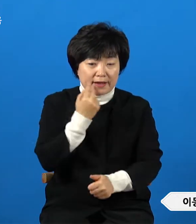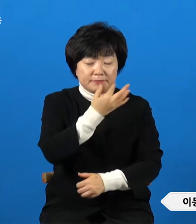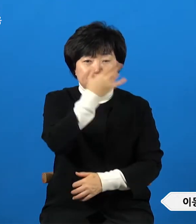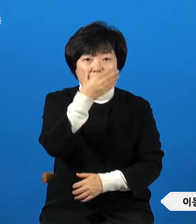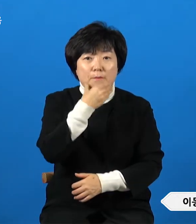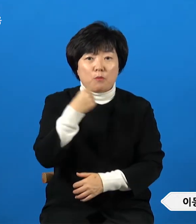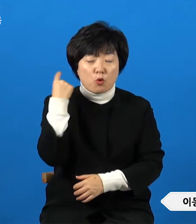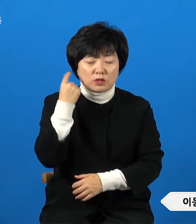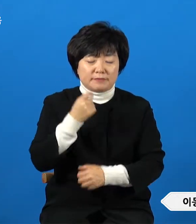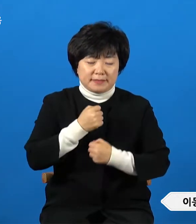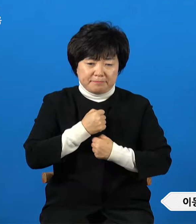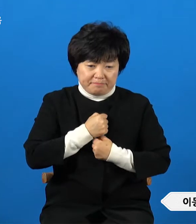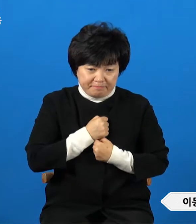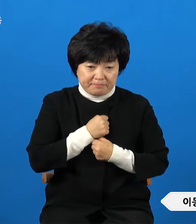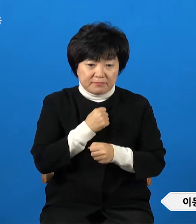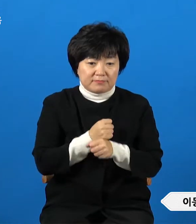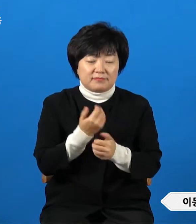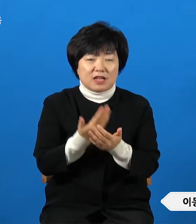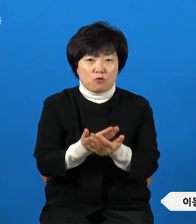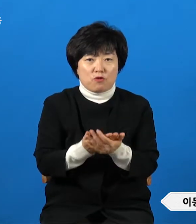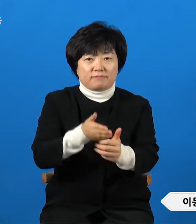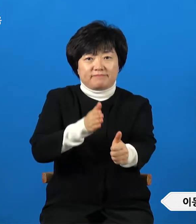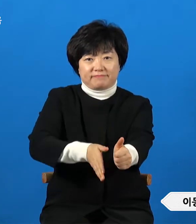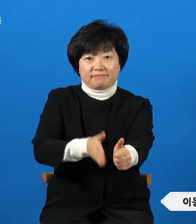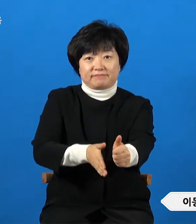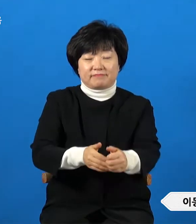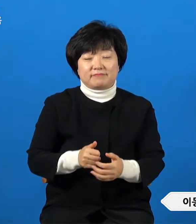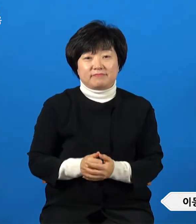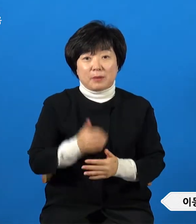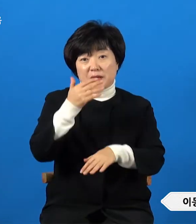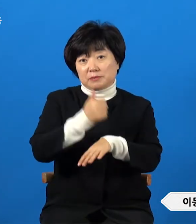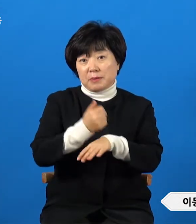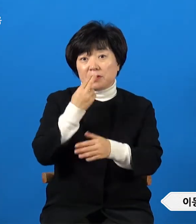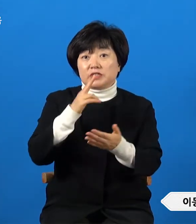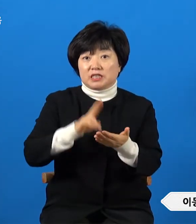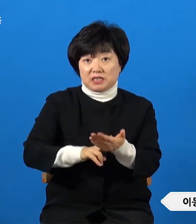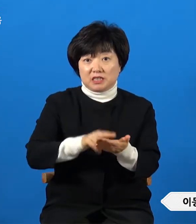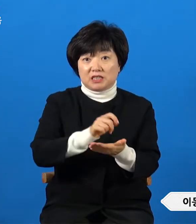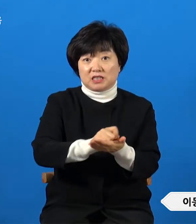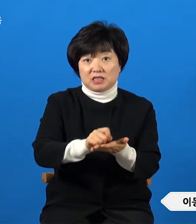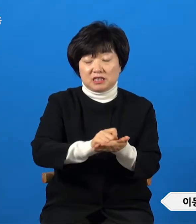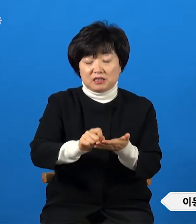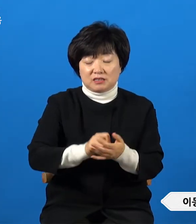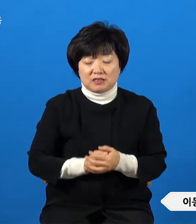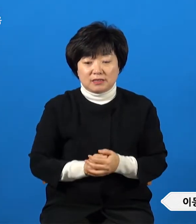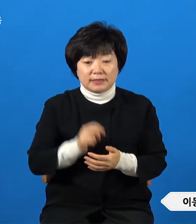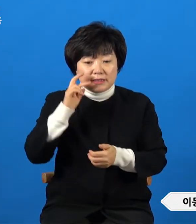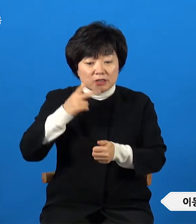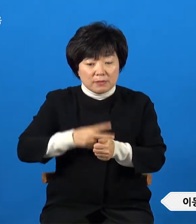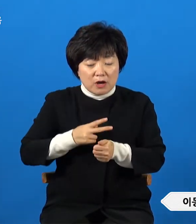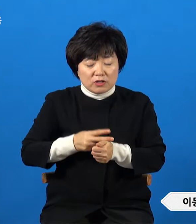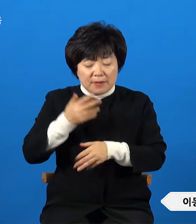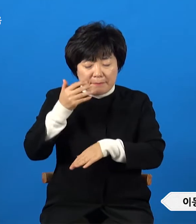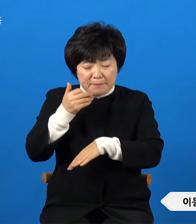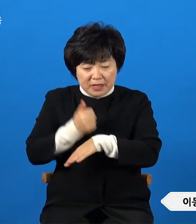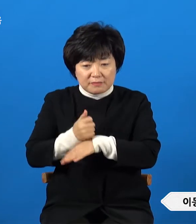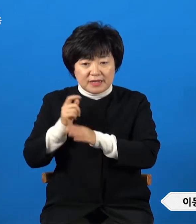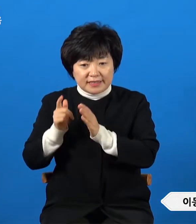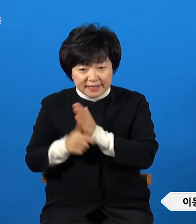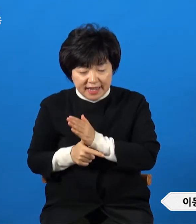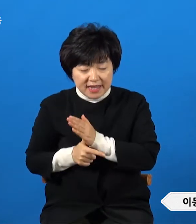복음을 지켜다오. 바울의 마지막 편지입니다. 그렇다면 바울이 마지막 순간까지 사랑하는 제자